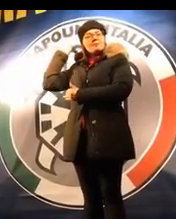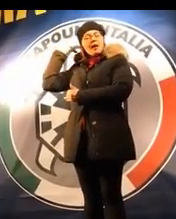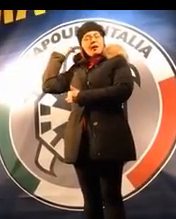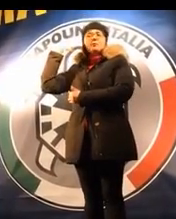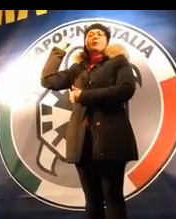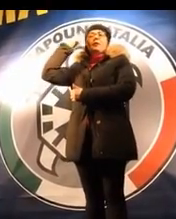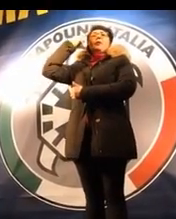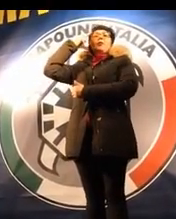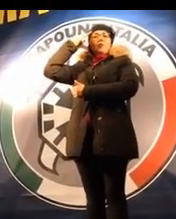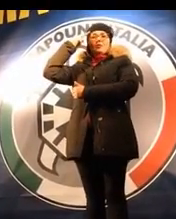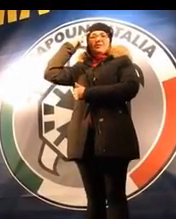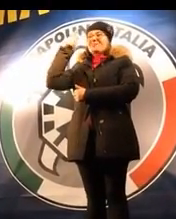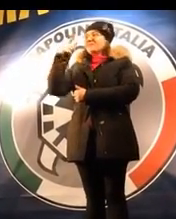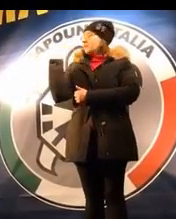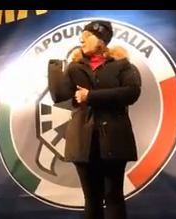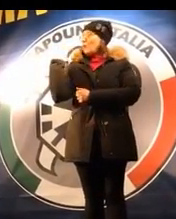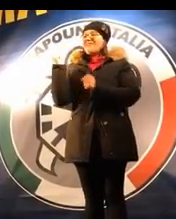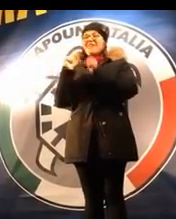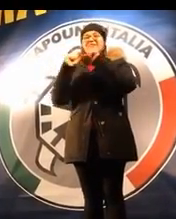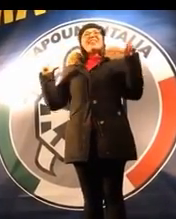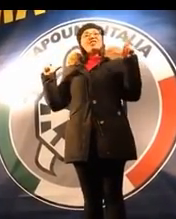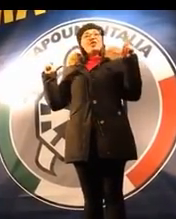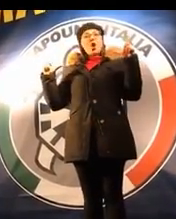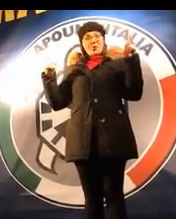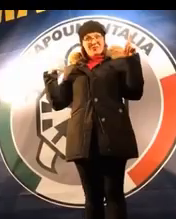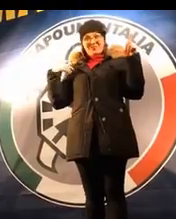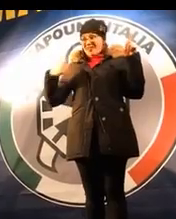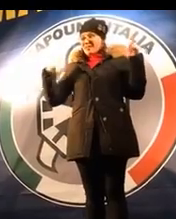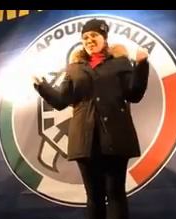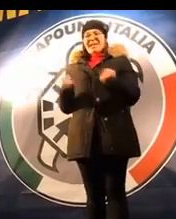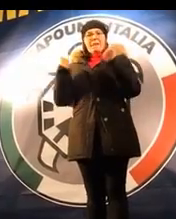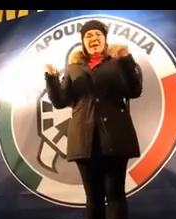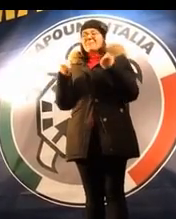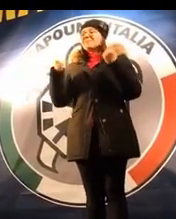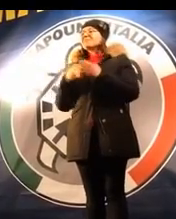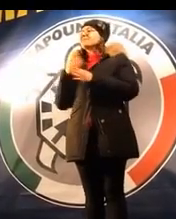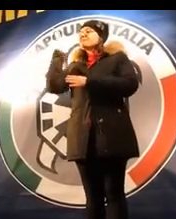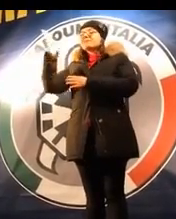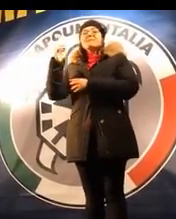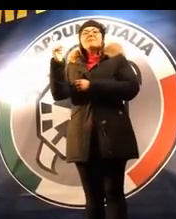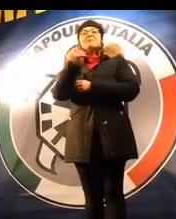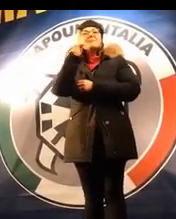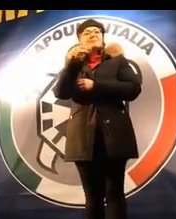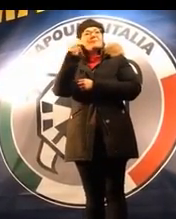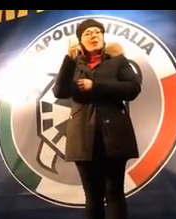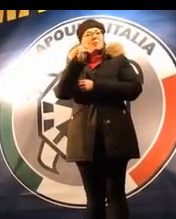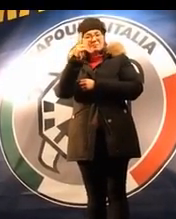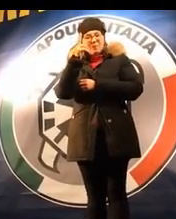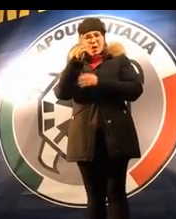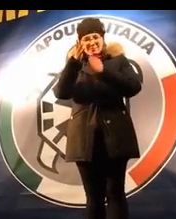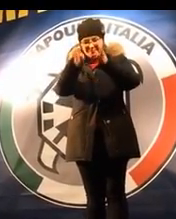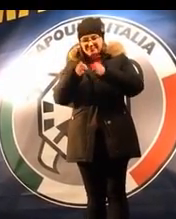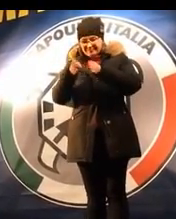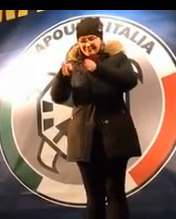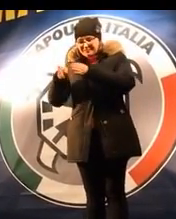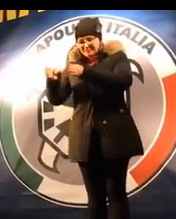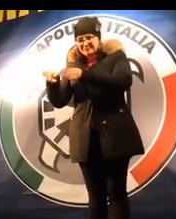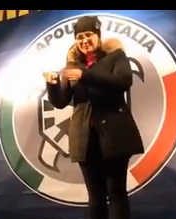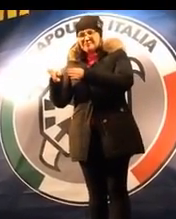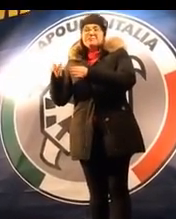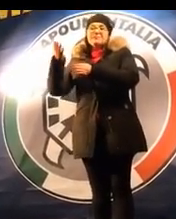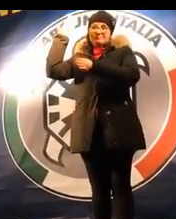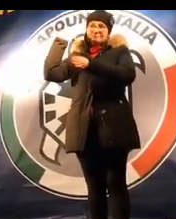girato recentemente per la campagna elettorale. Siamo andati a un sacrario dove riposano 100.000 ragazzi italiani caduti nella prima guerra